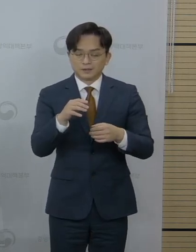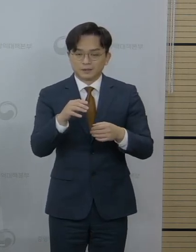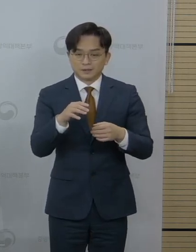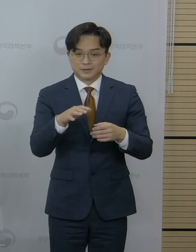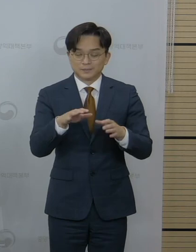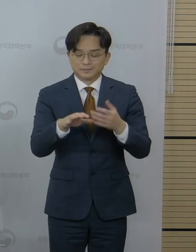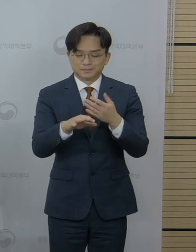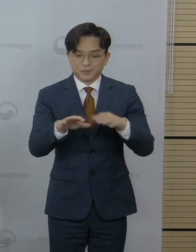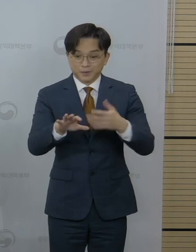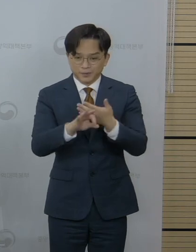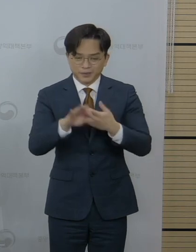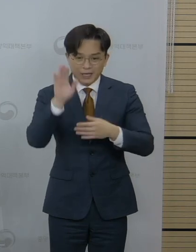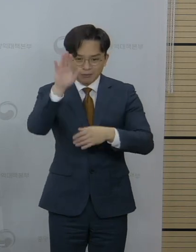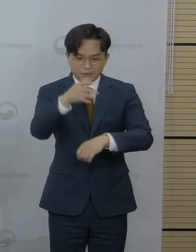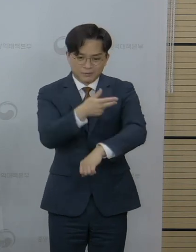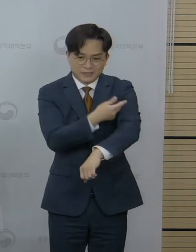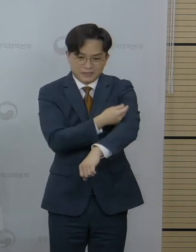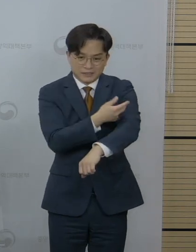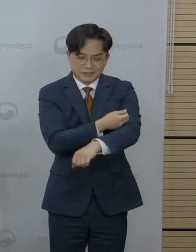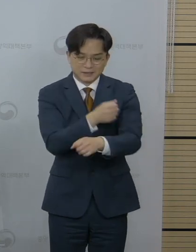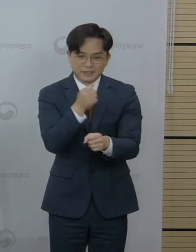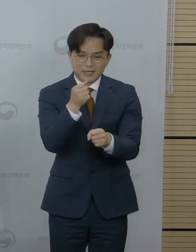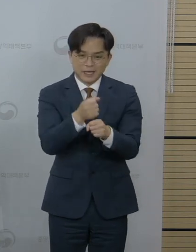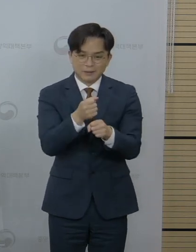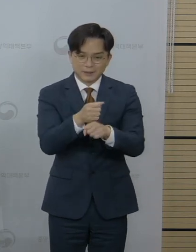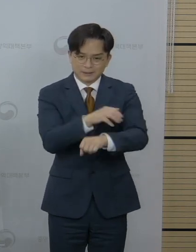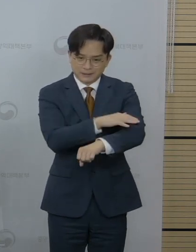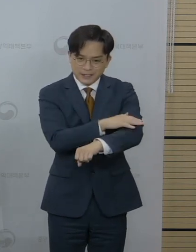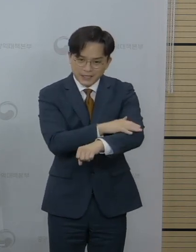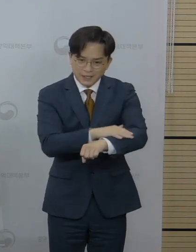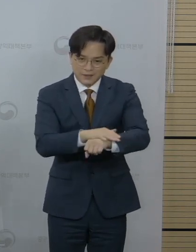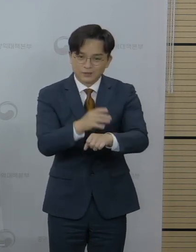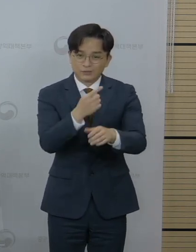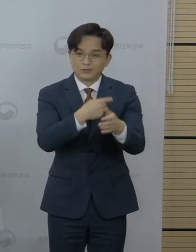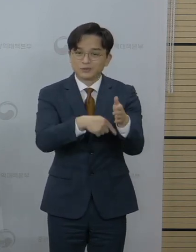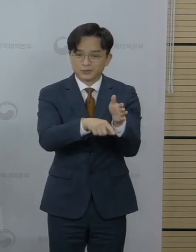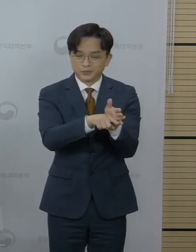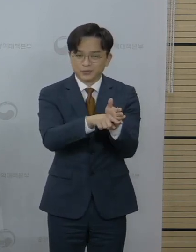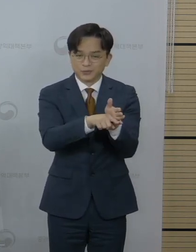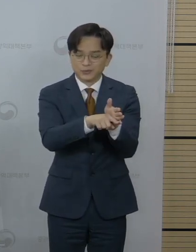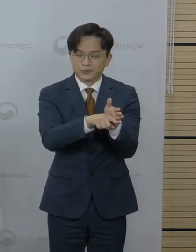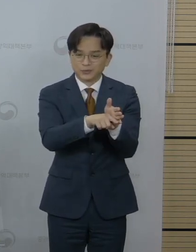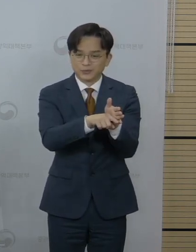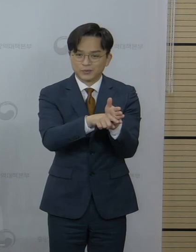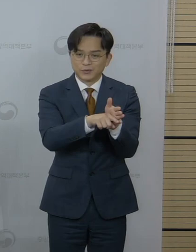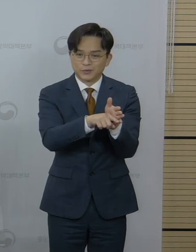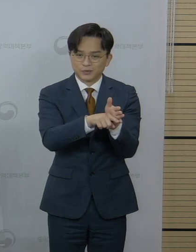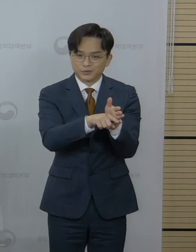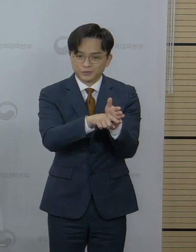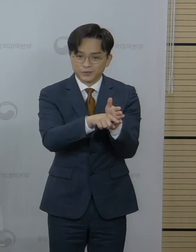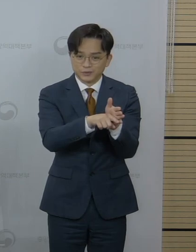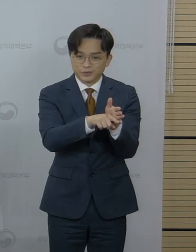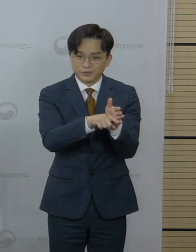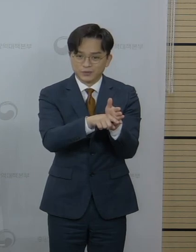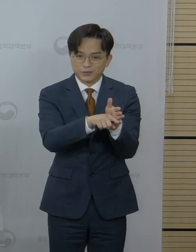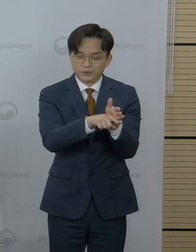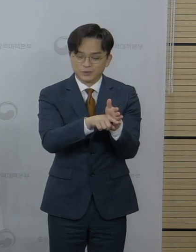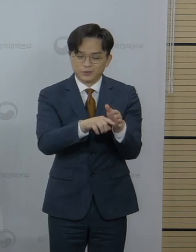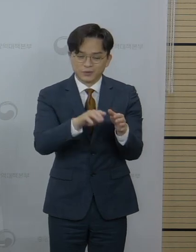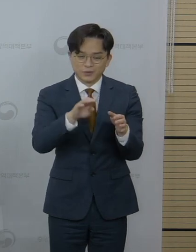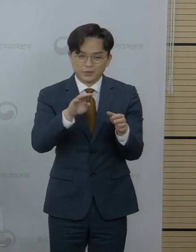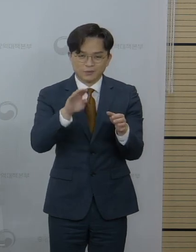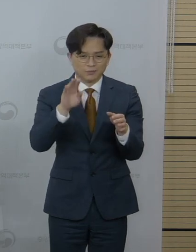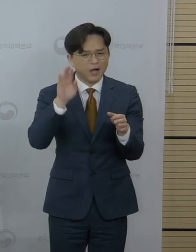맞아서 현재 진행되고 있는 국내의 플랫폼 중에 아마도 성공할지 실패할지 계속